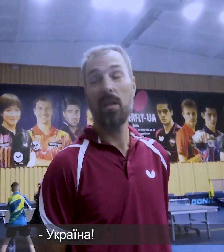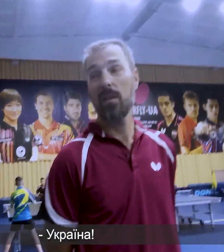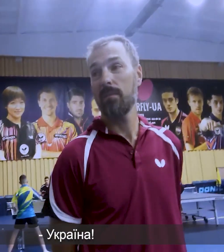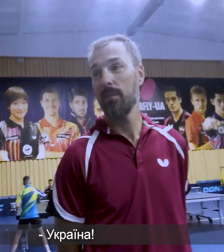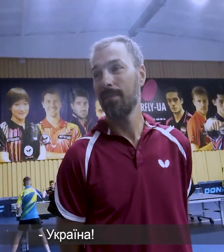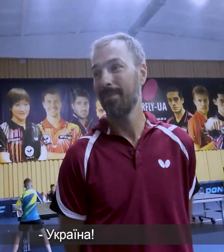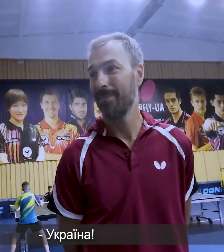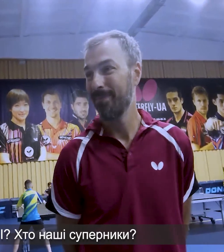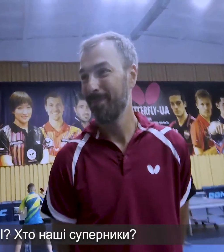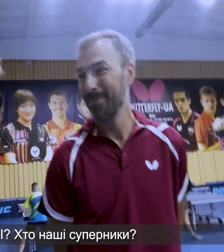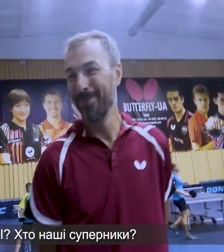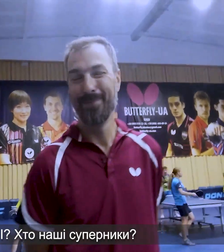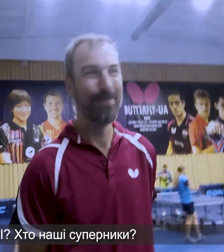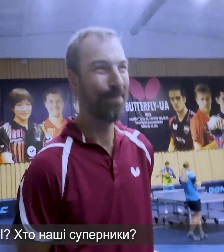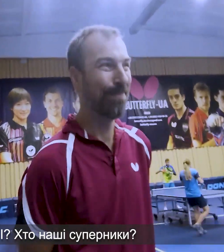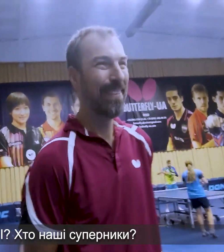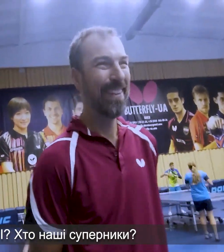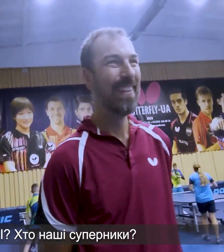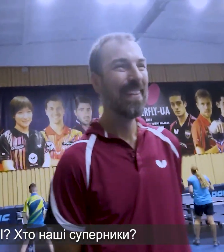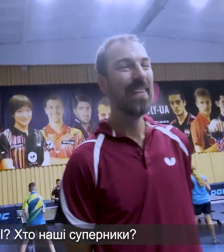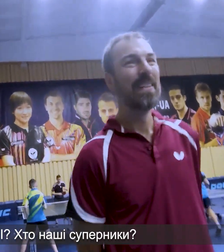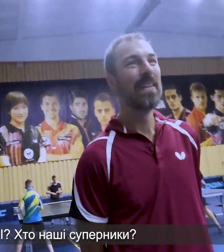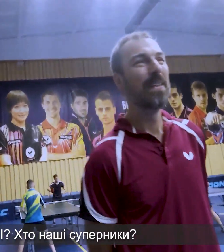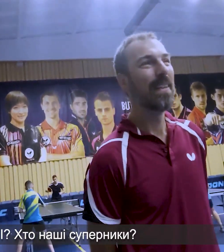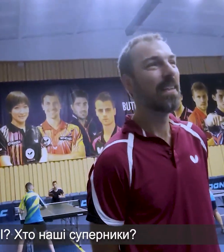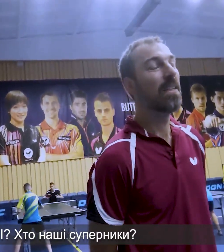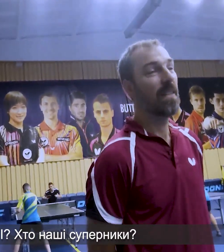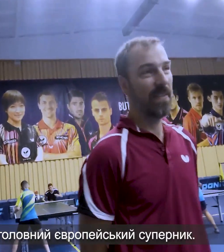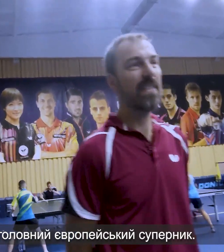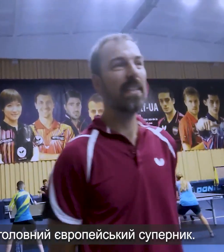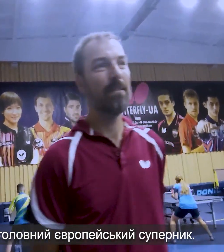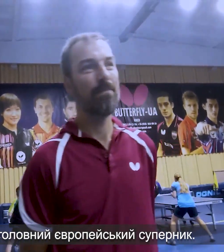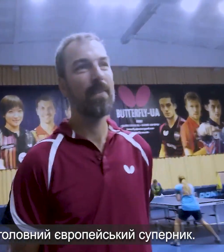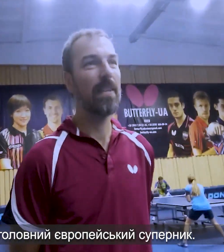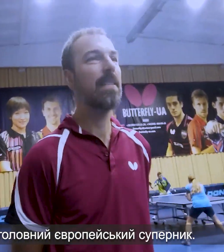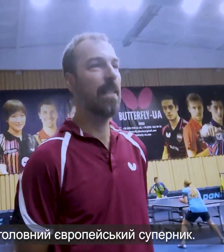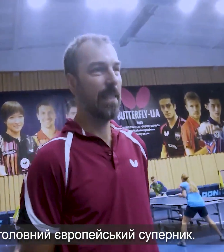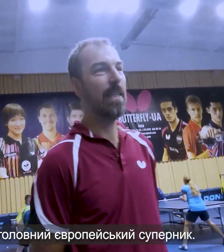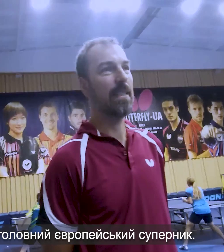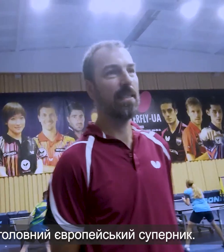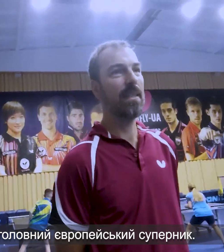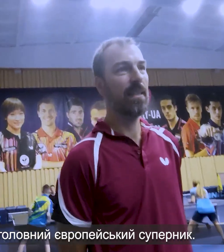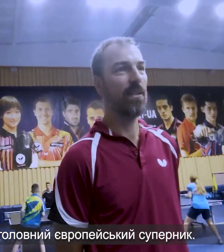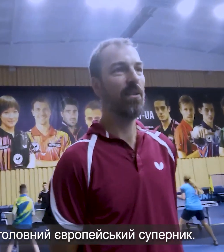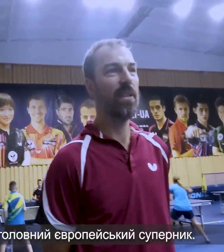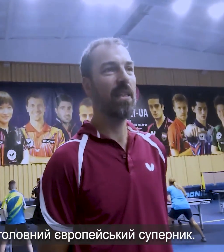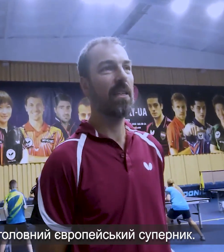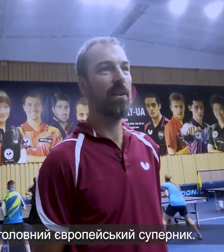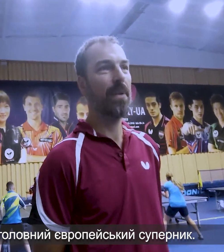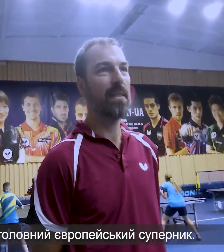Україна. Мають бути ще якісь країни. Хто наші суперники? Росія, так. Це головний